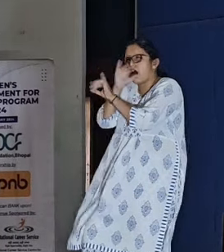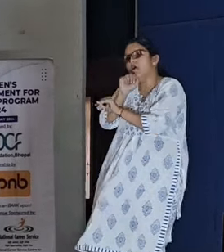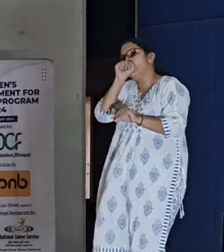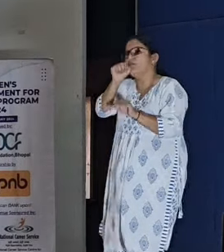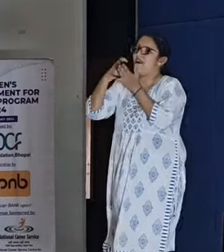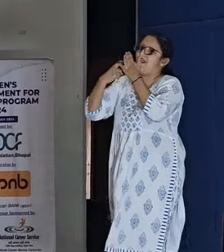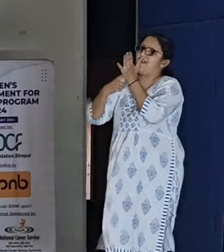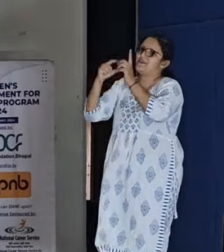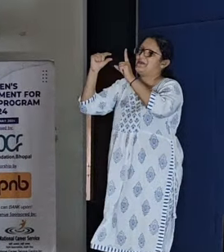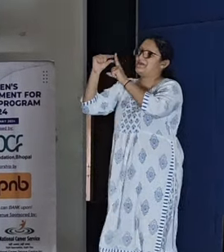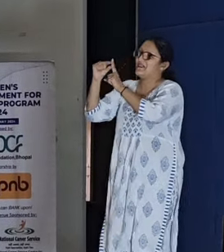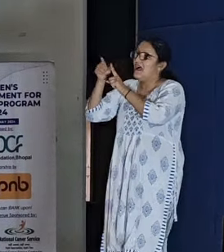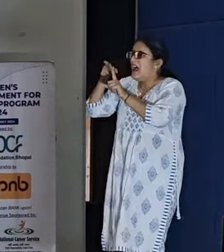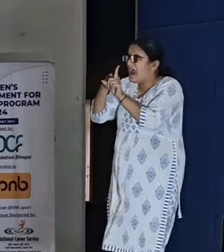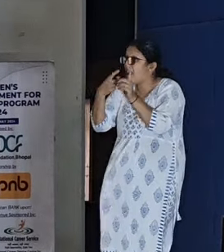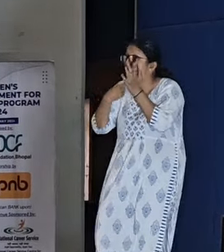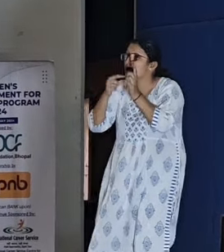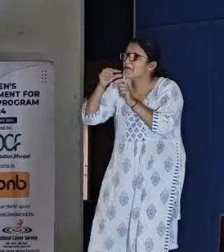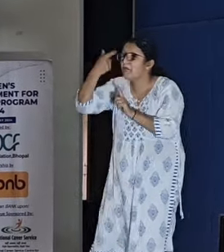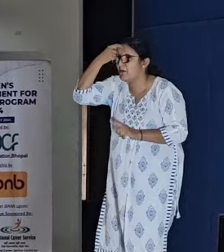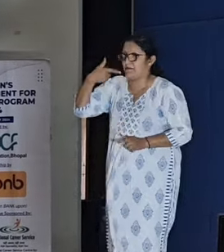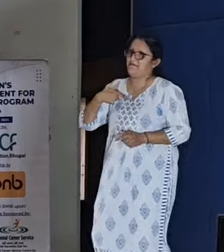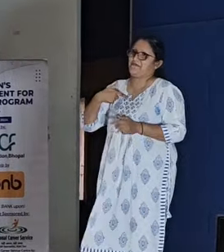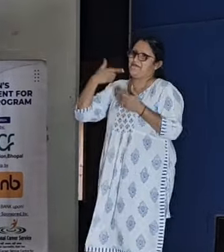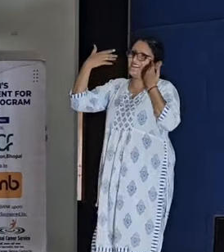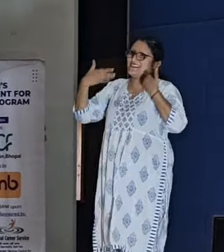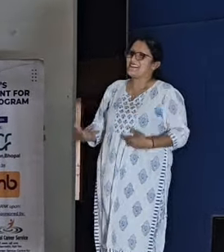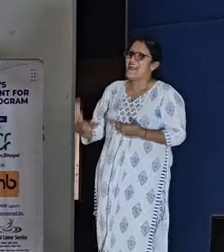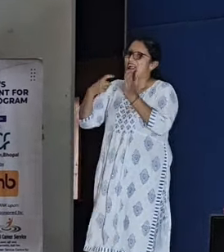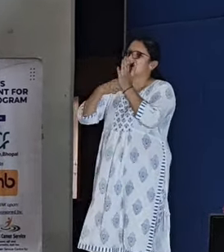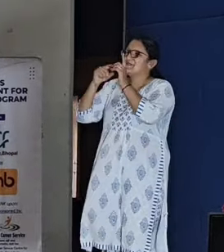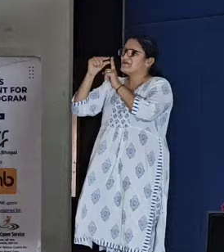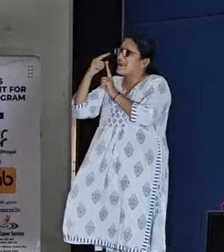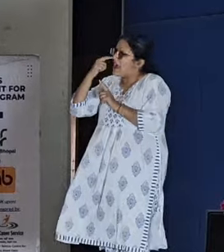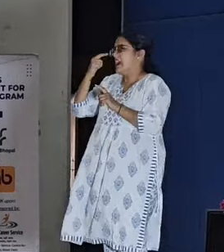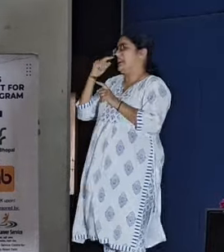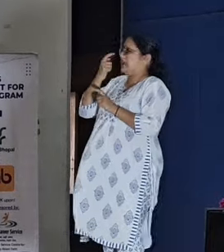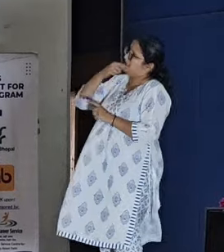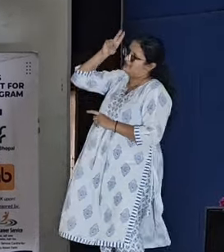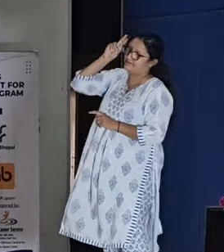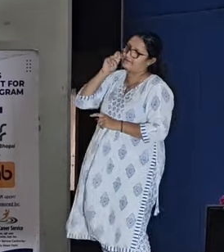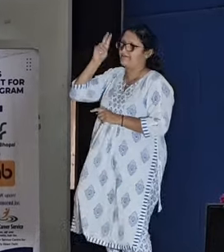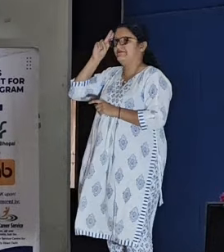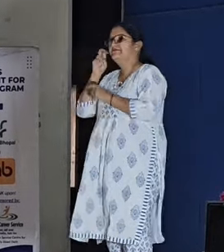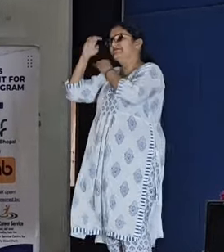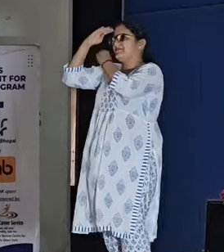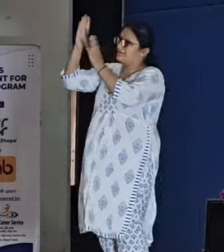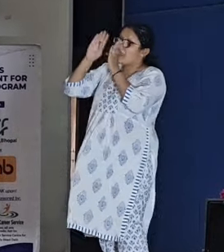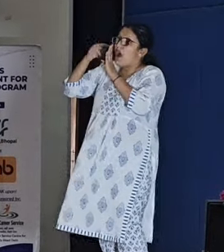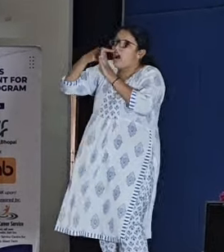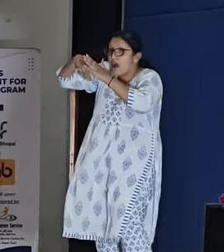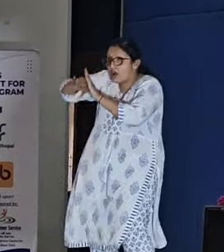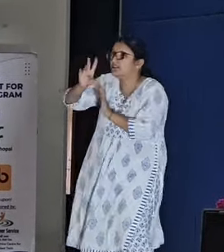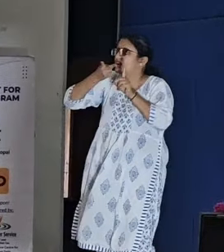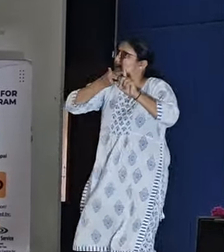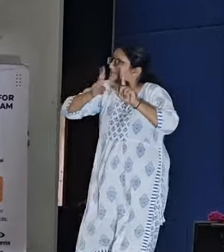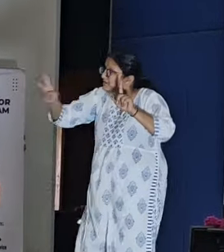अभी जब रेटिना पे डार्कनेस होती है तो जैसे कि मैं आपको बताना चाहती हूँ, मैं अपने बारे में बता रही हूँ कि मैंने बताया कि